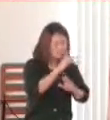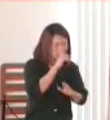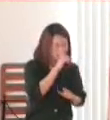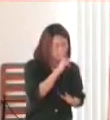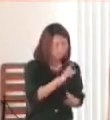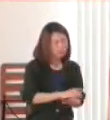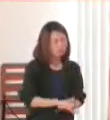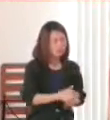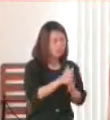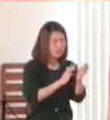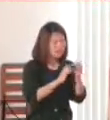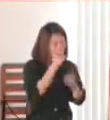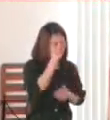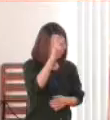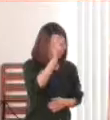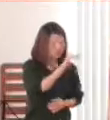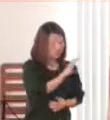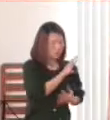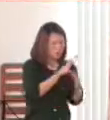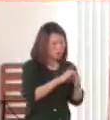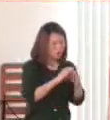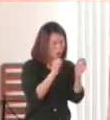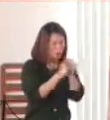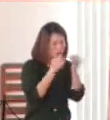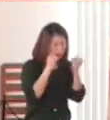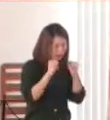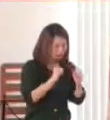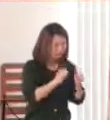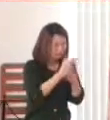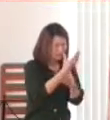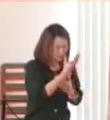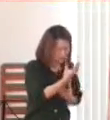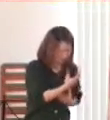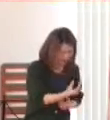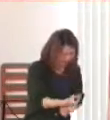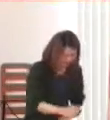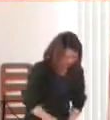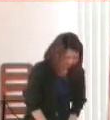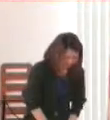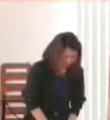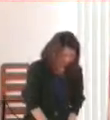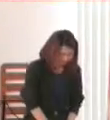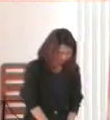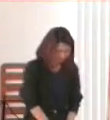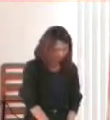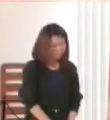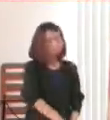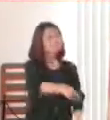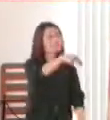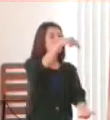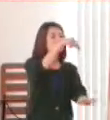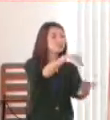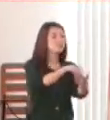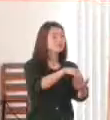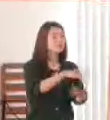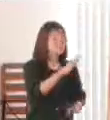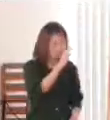。イエス様のお名前によってお祈りいたします。アーメン。ではご起立ください